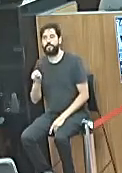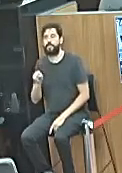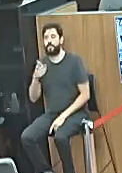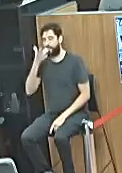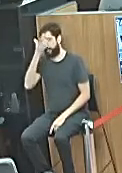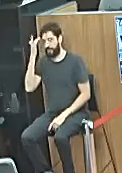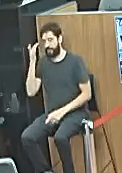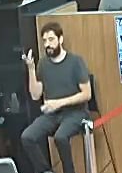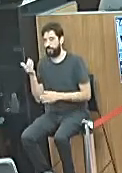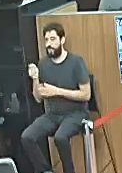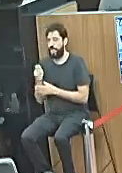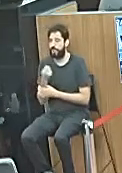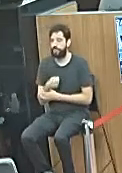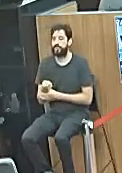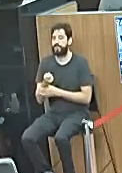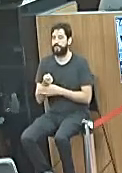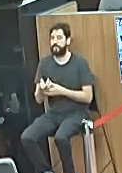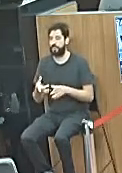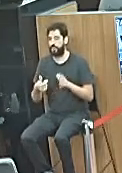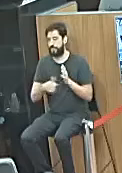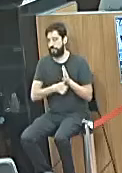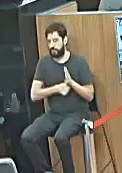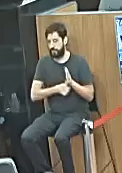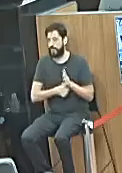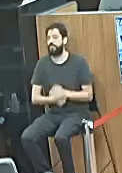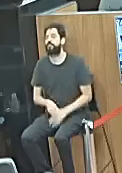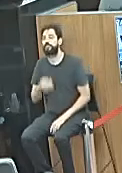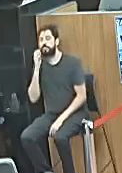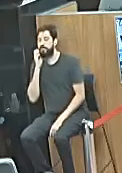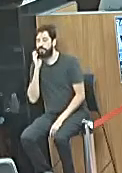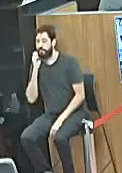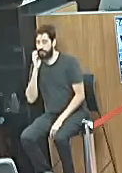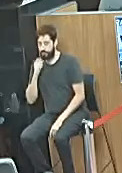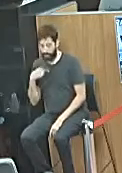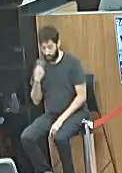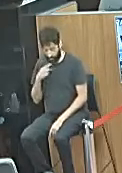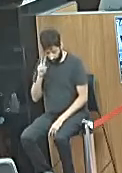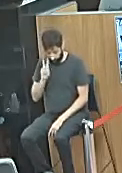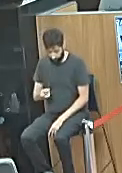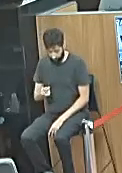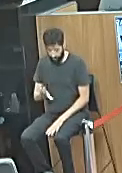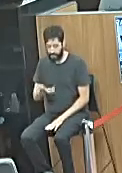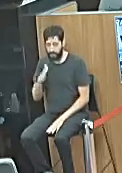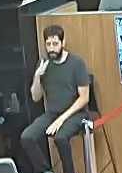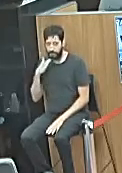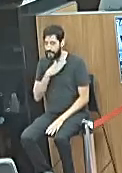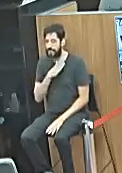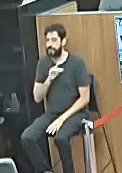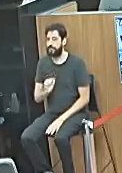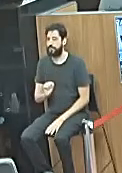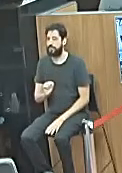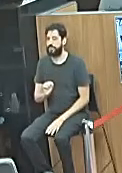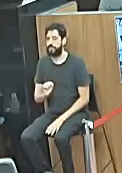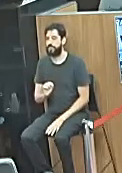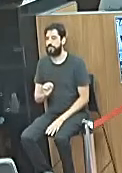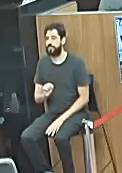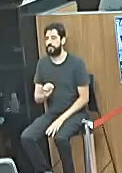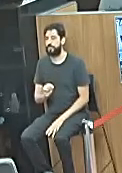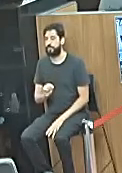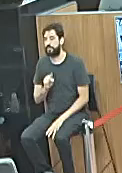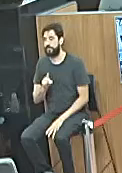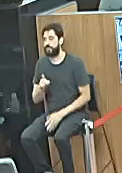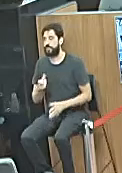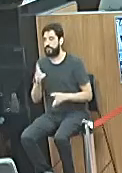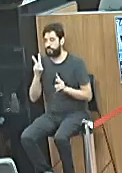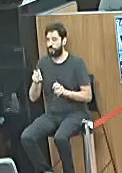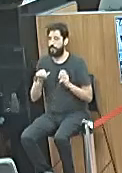empresários contam também no hipercentro a gente vê que é perceptível essa questão essa questão